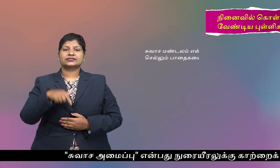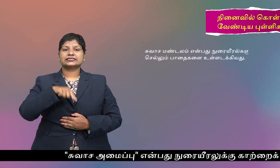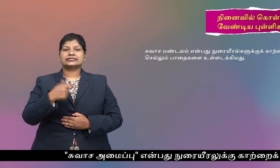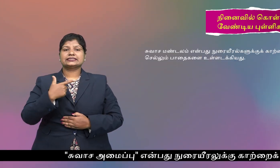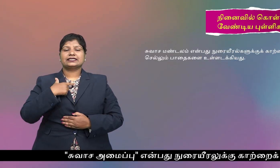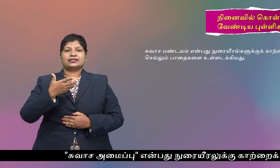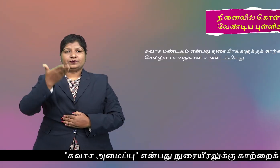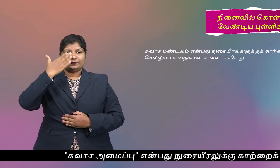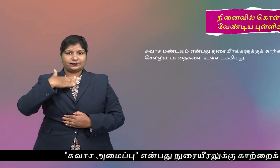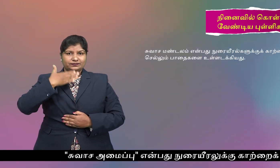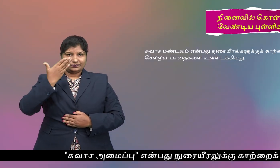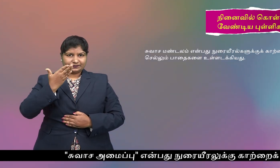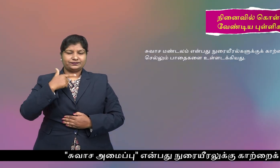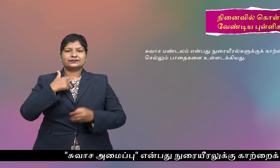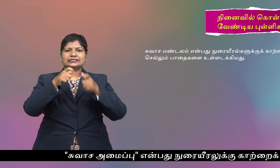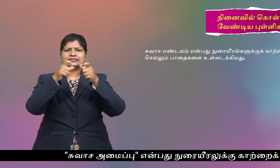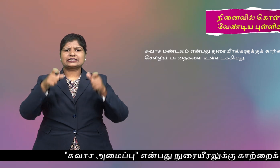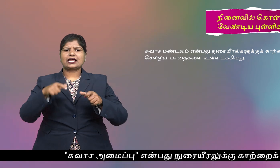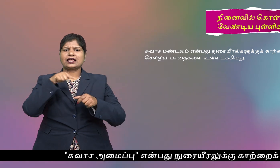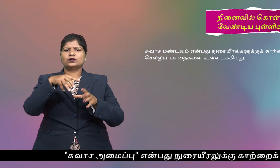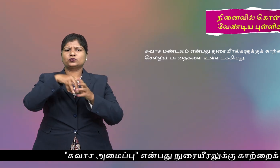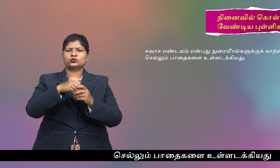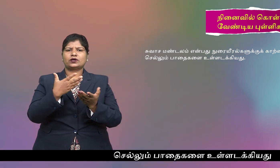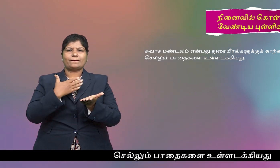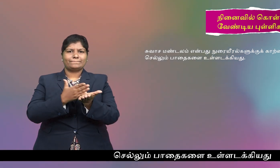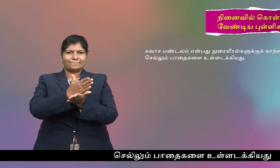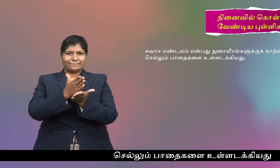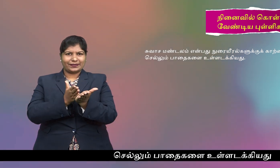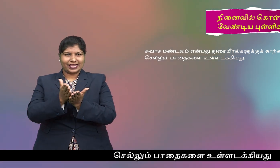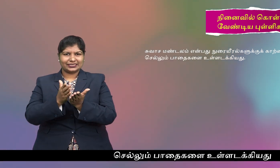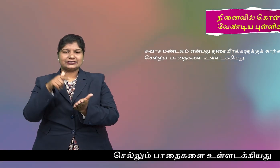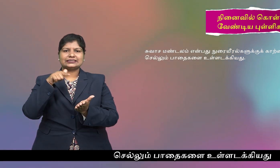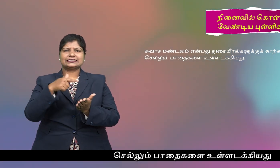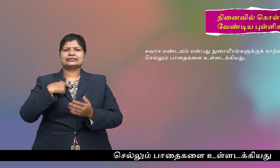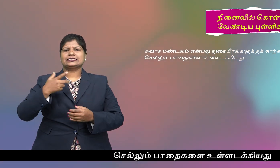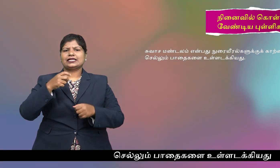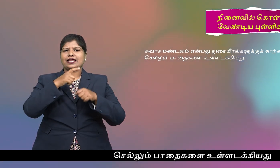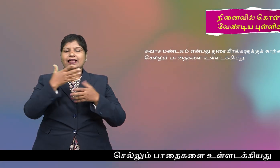சுவாச அமைப்பு என்பது நுரையீரலுக்கு காற்றை கொண்டு செல்லும் பாதைகளை உள்ளடக்கியது.